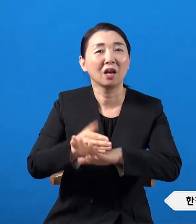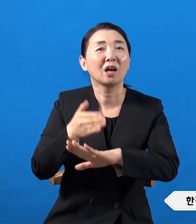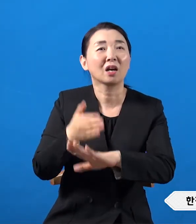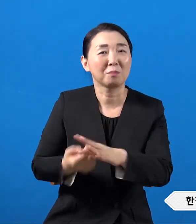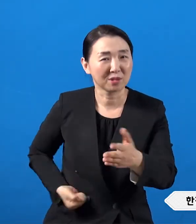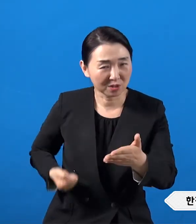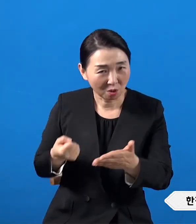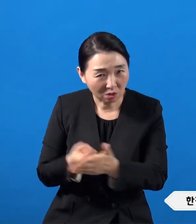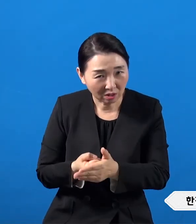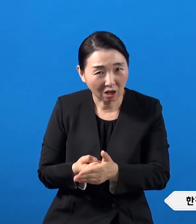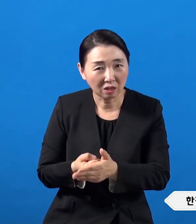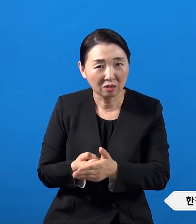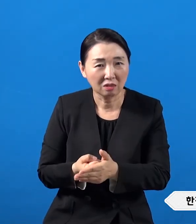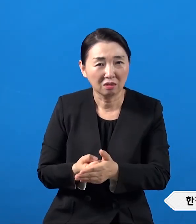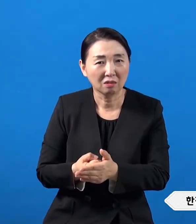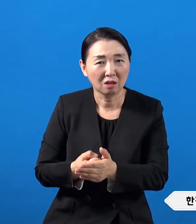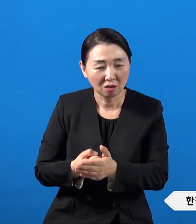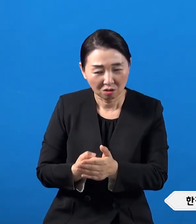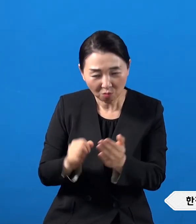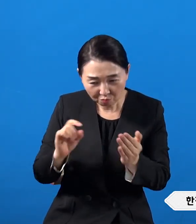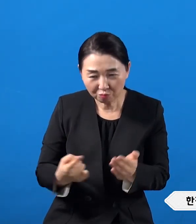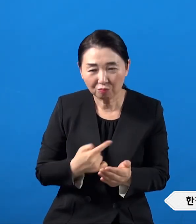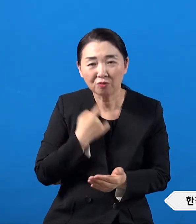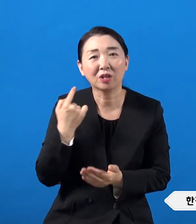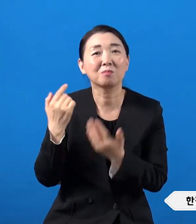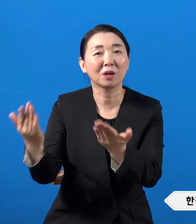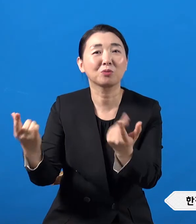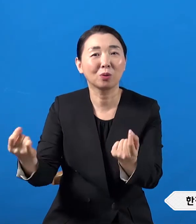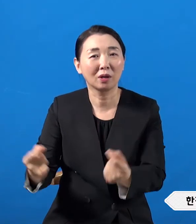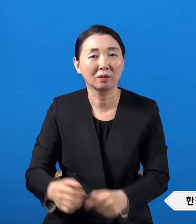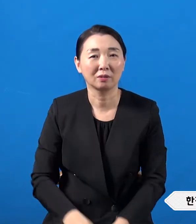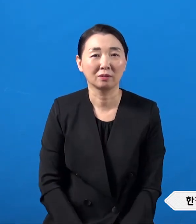감사의 결단으로 나 자신을 바치는 것이죠.